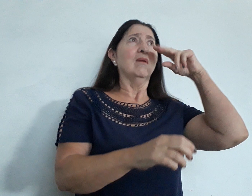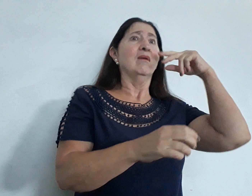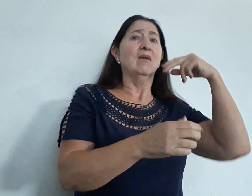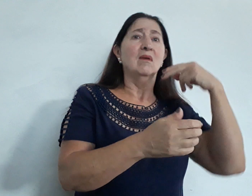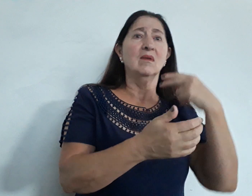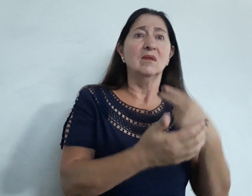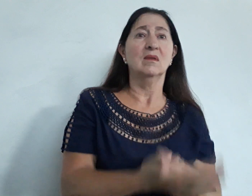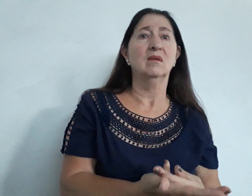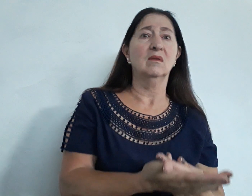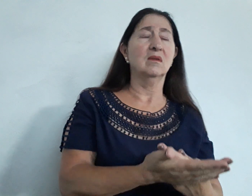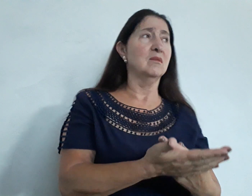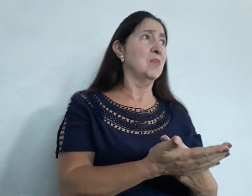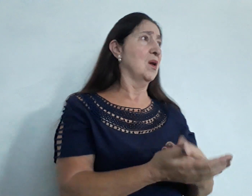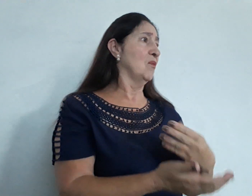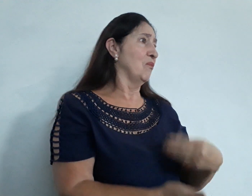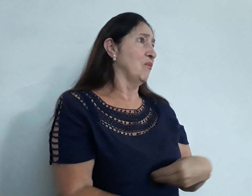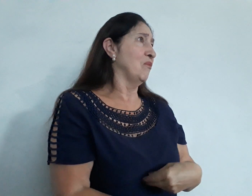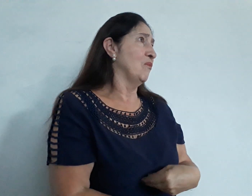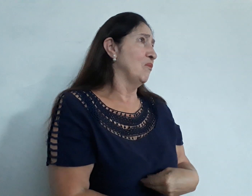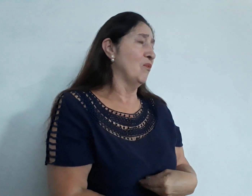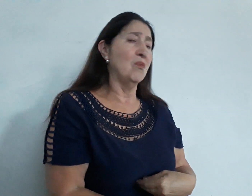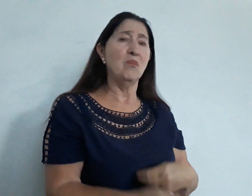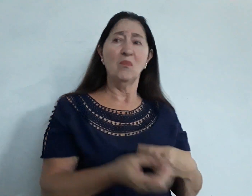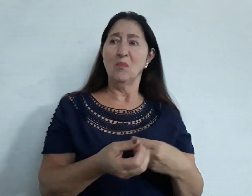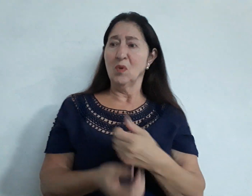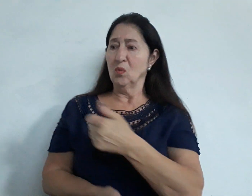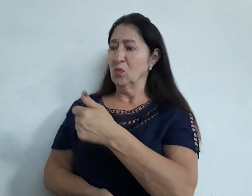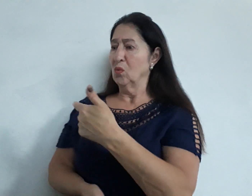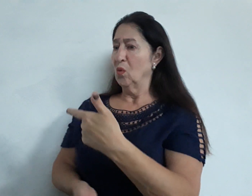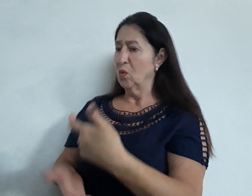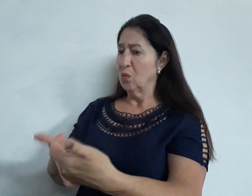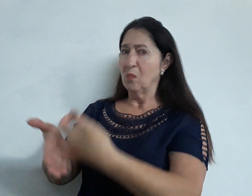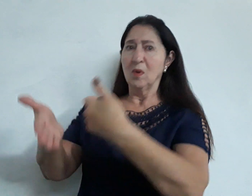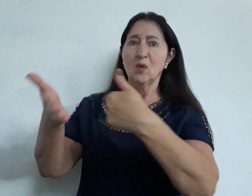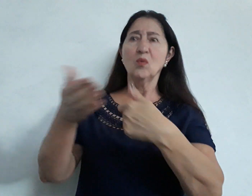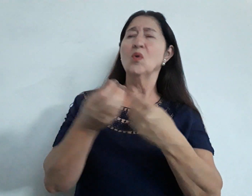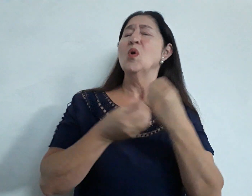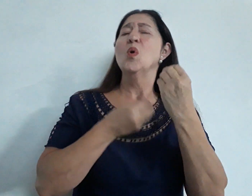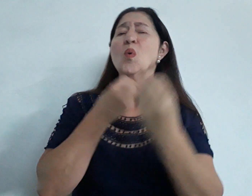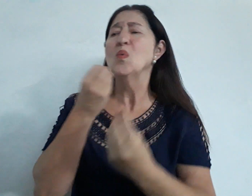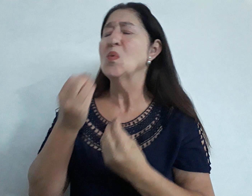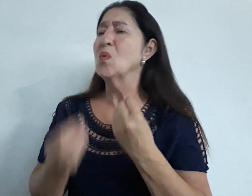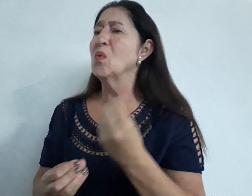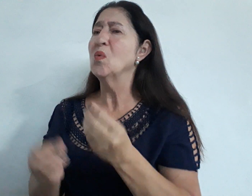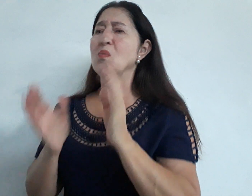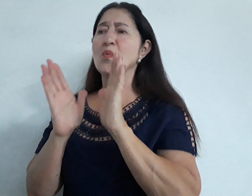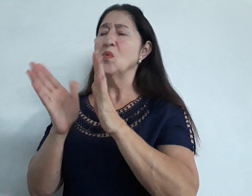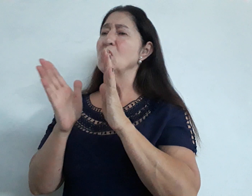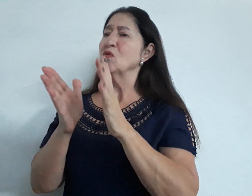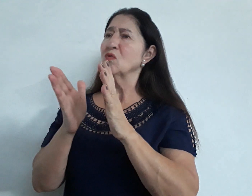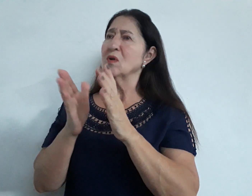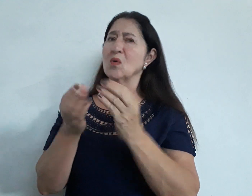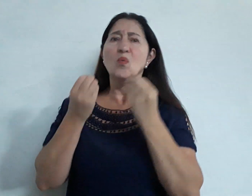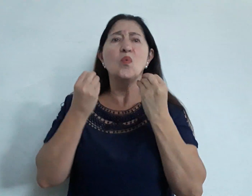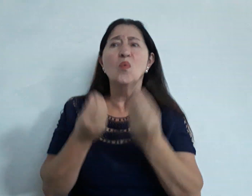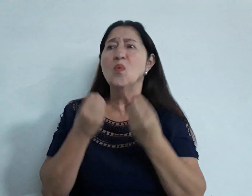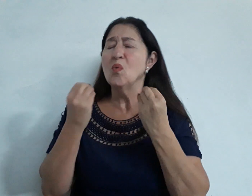saciá-los de pão aqui no deserto? E Jesus diz: quantos pães tendes? 7